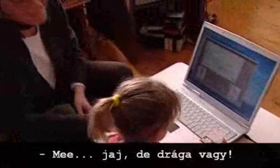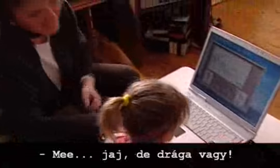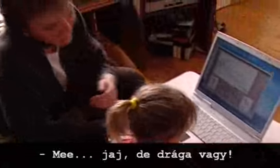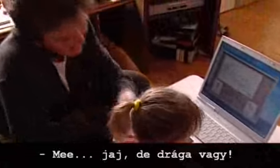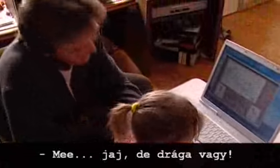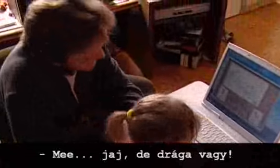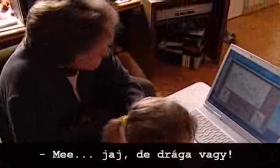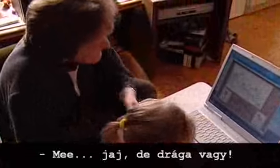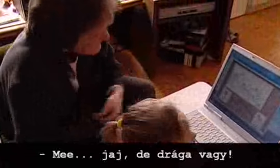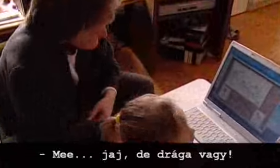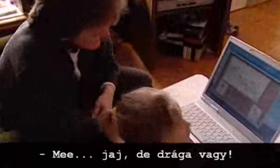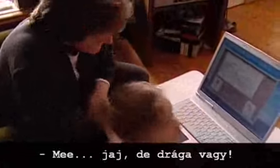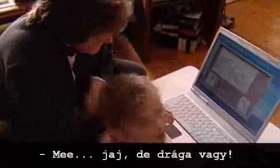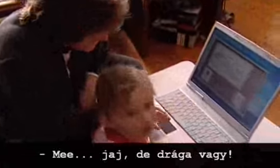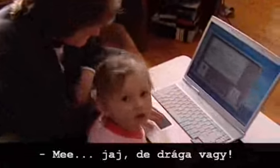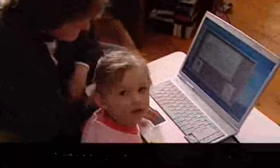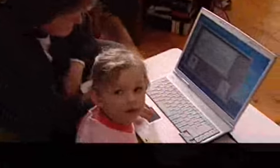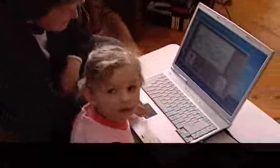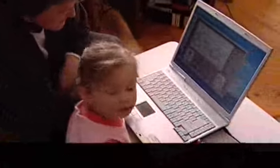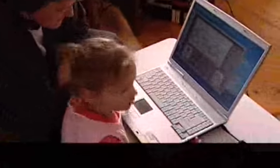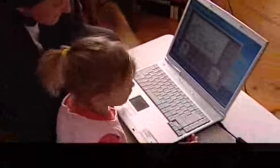Jaj, de drága vagy.